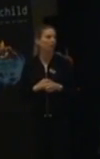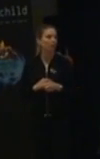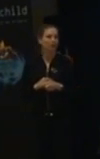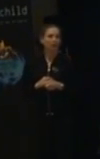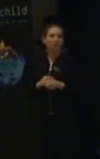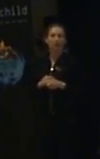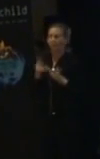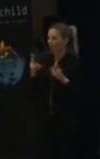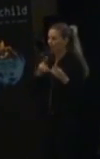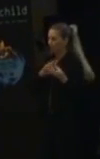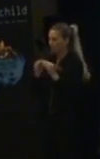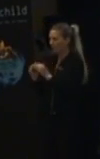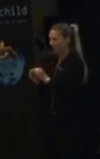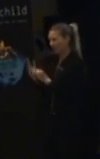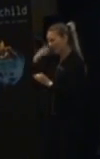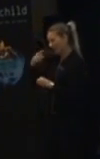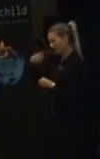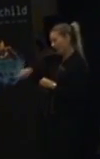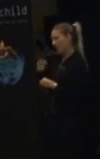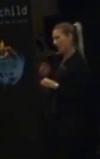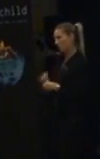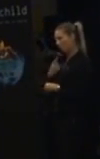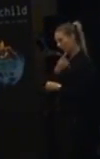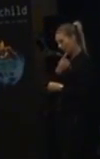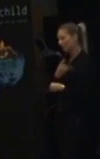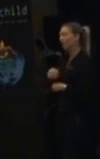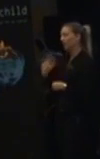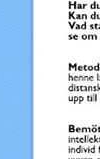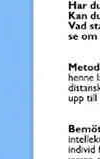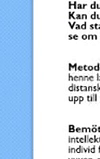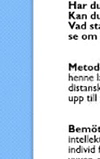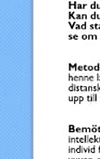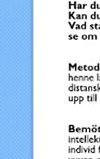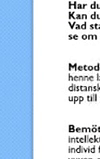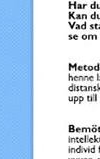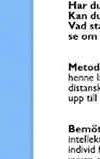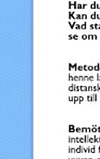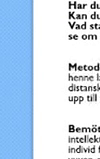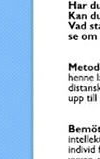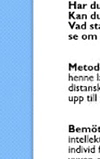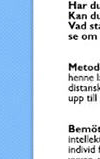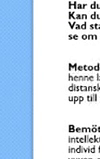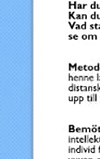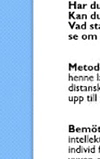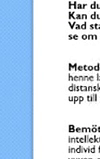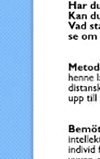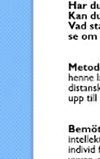Formuleringar som Hermione kan råka ut för. Det är ju till exempel Pluggis. Hon kan råka ut för att bli kallad